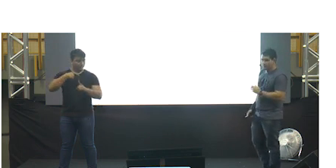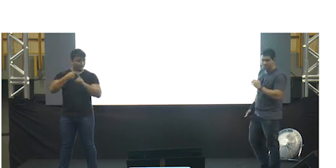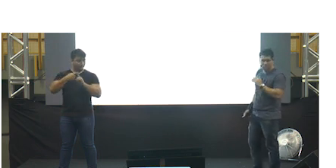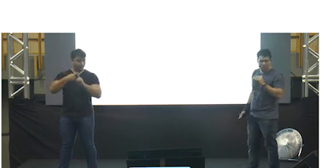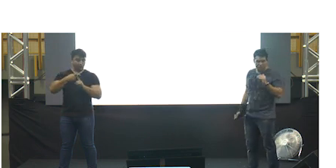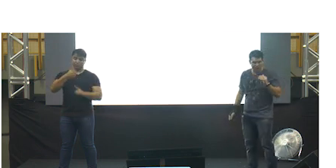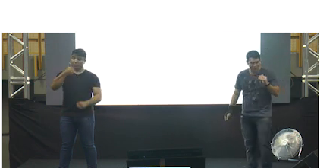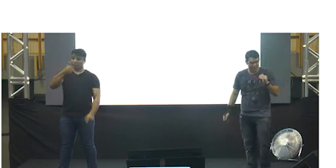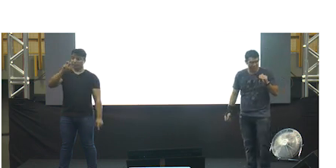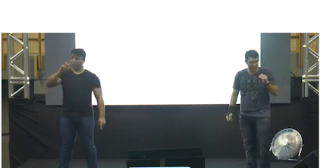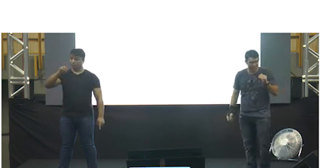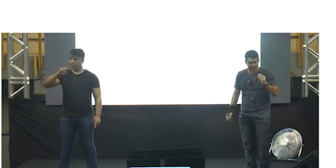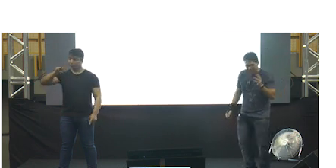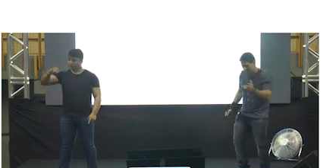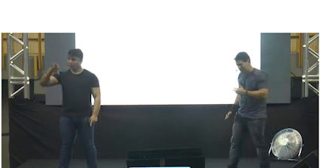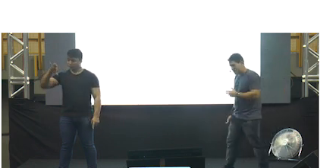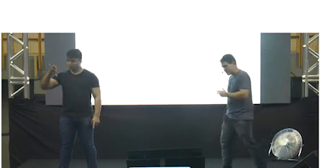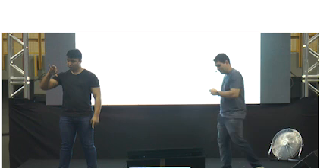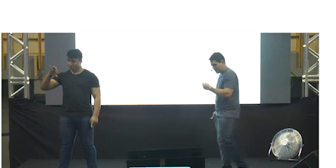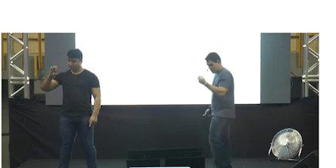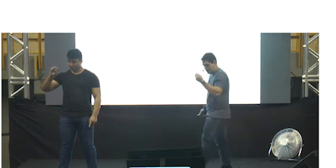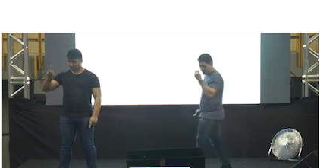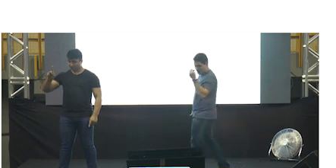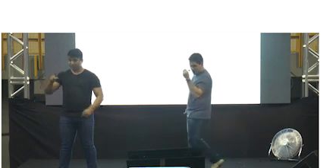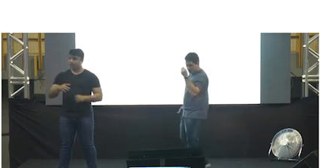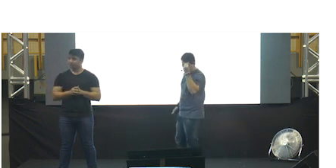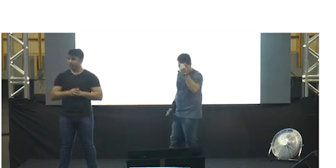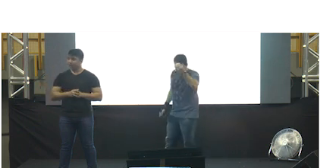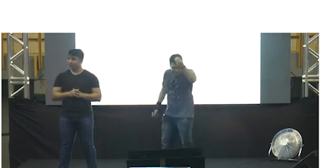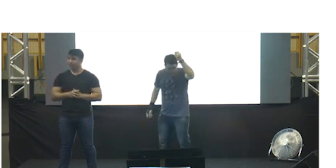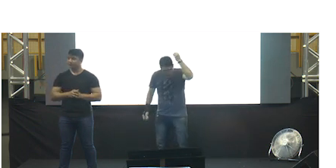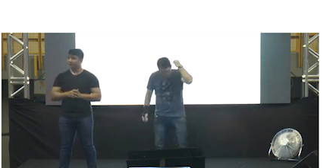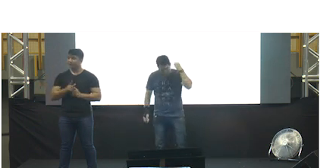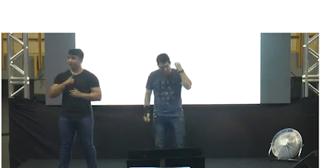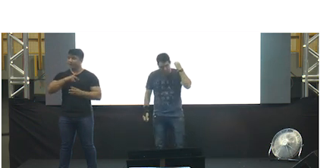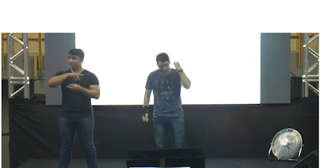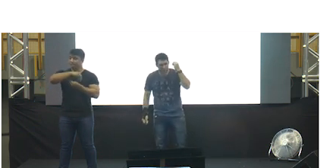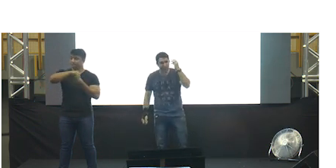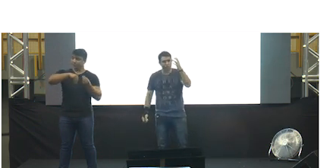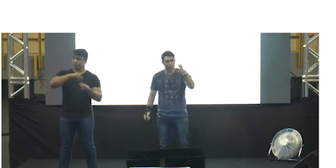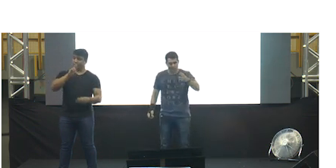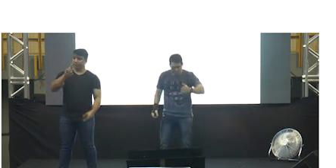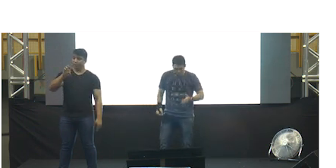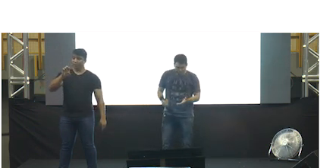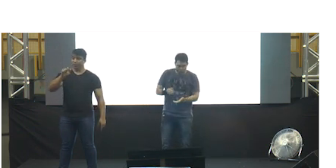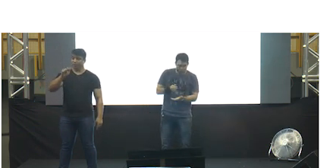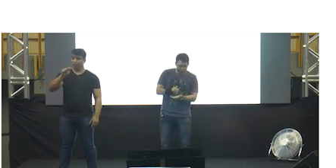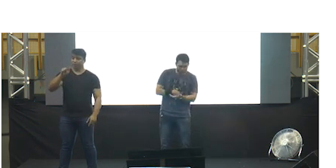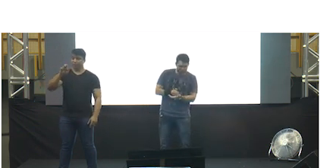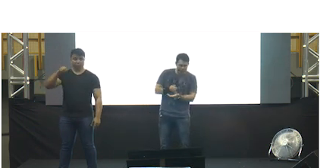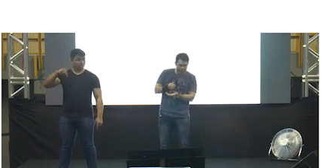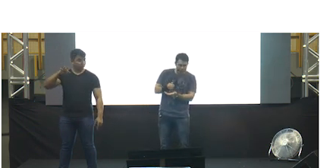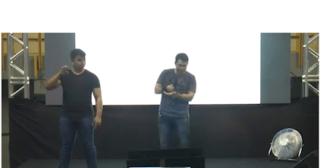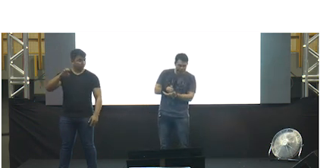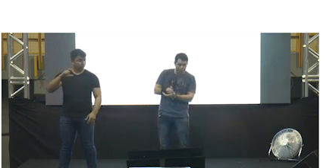150,9, tranquilo? Aí presta atenção, no reagente, tu teve um total de